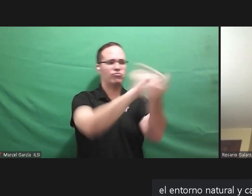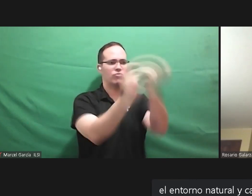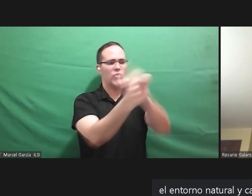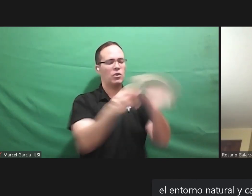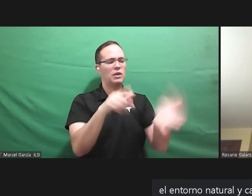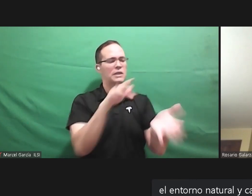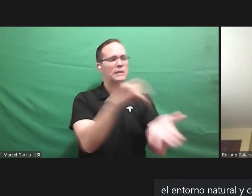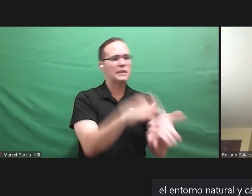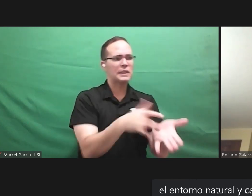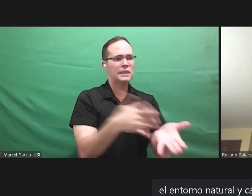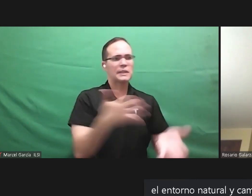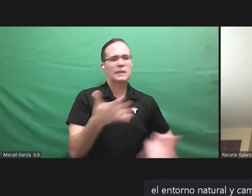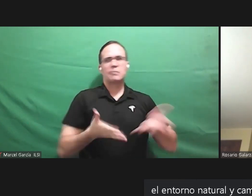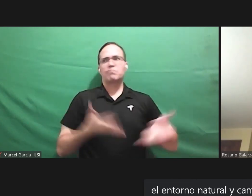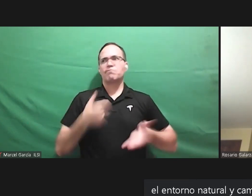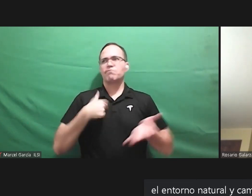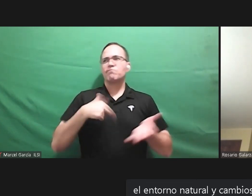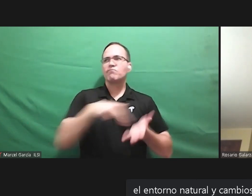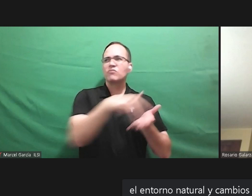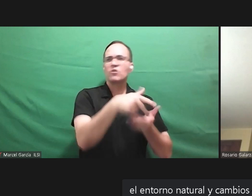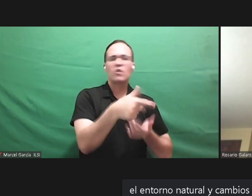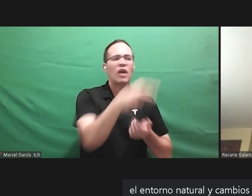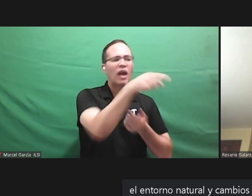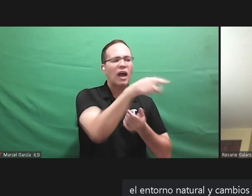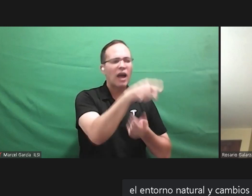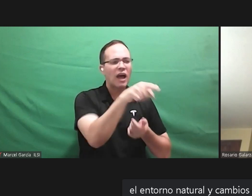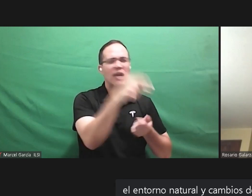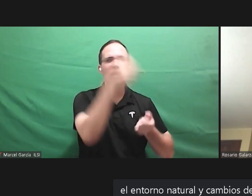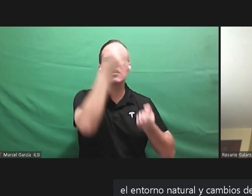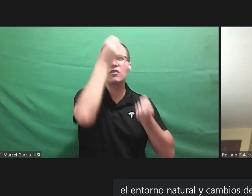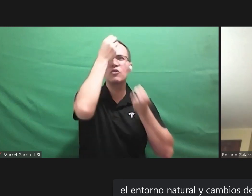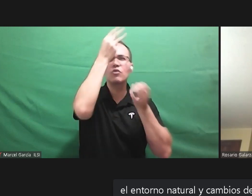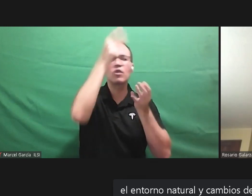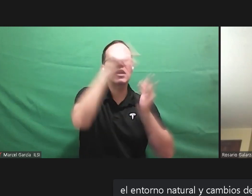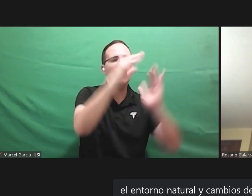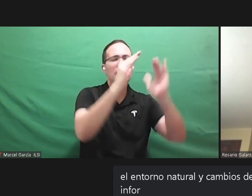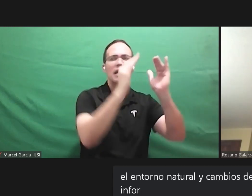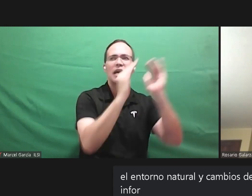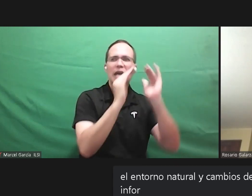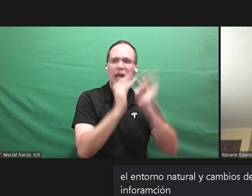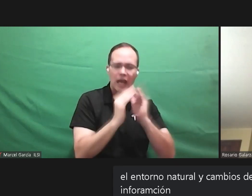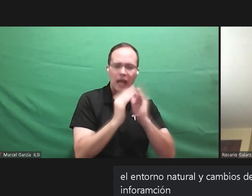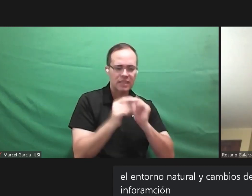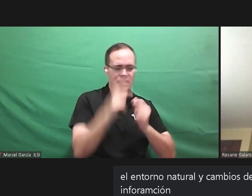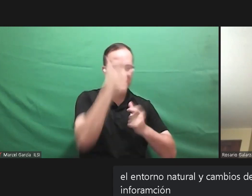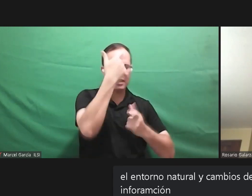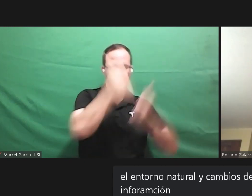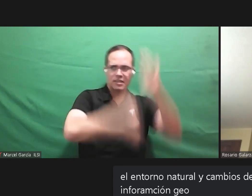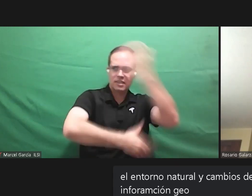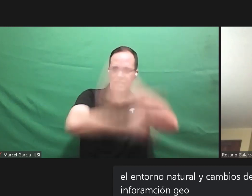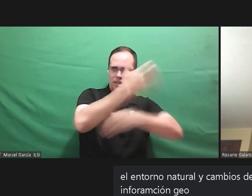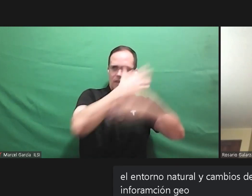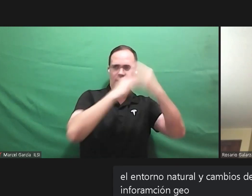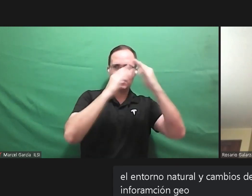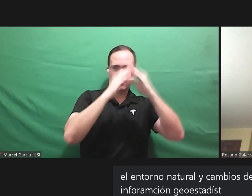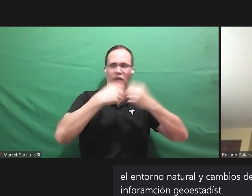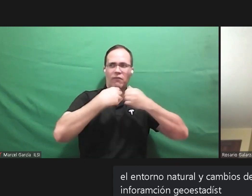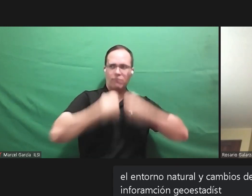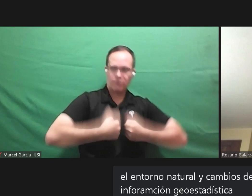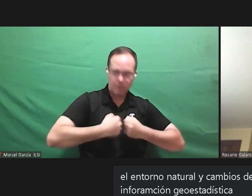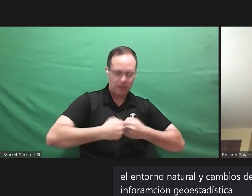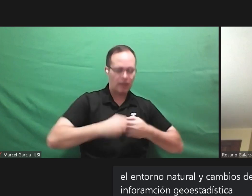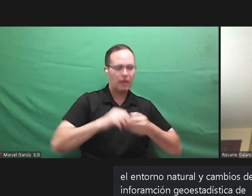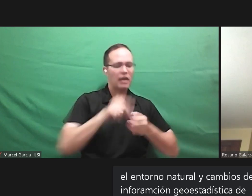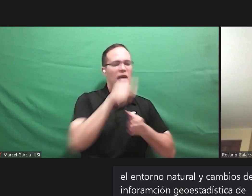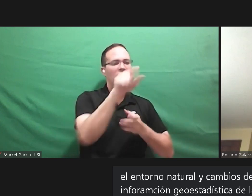¿qué información geoestadística de la circunscripción del domicilio de las personas correlacionan con la valoración